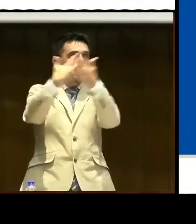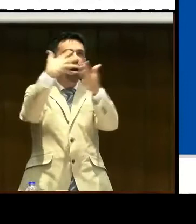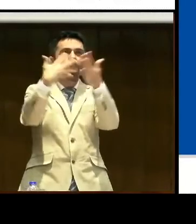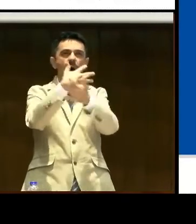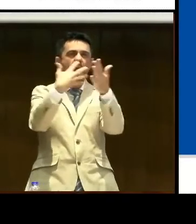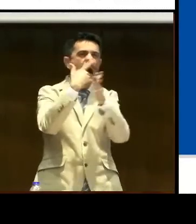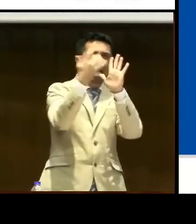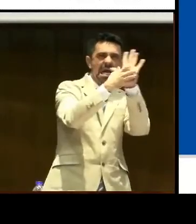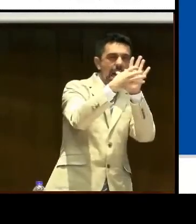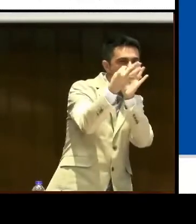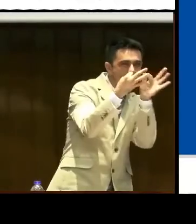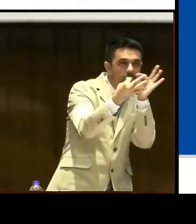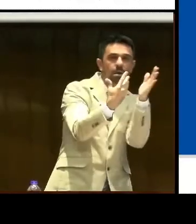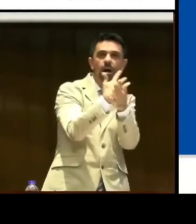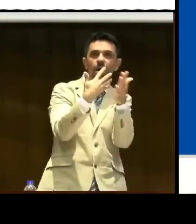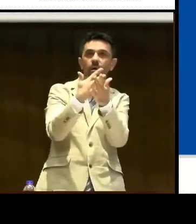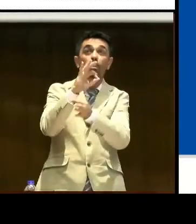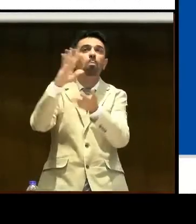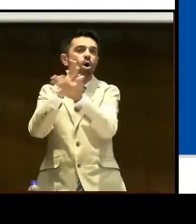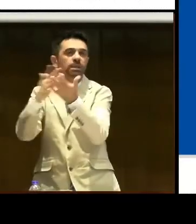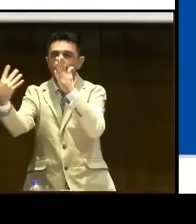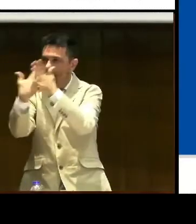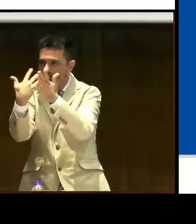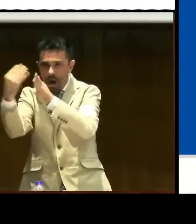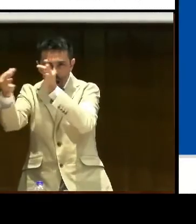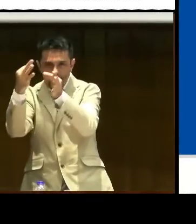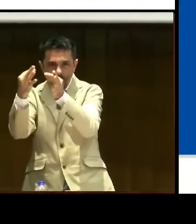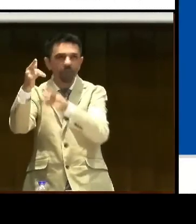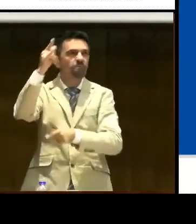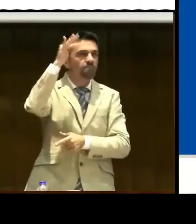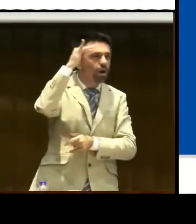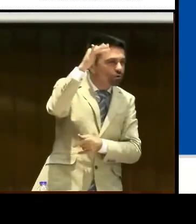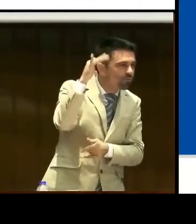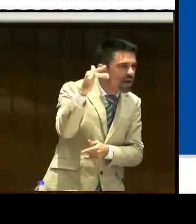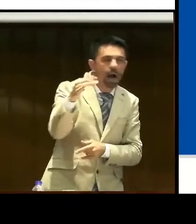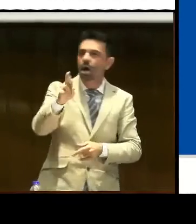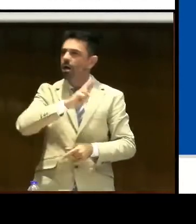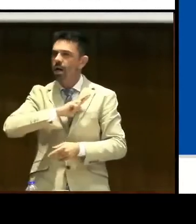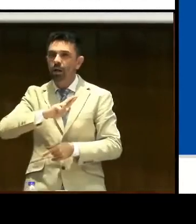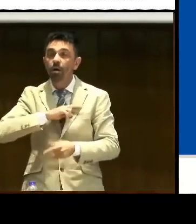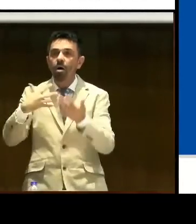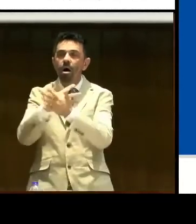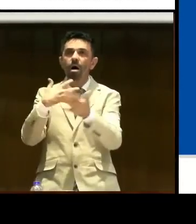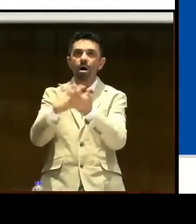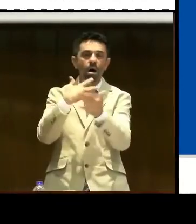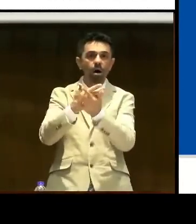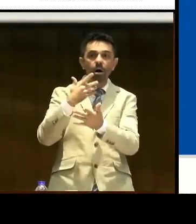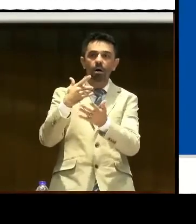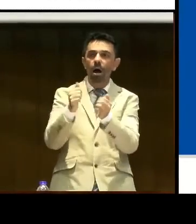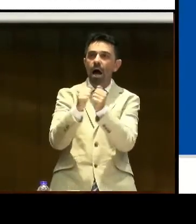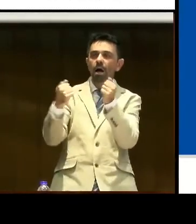a gramáticos y a poetas, a la filosofía y a la teología, con ideas para